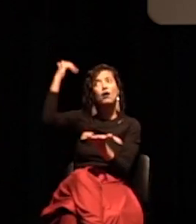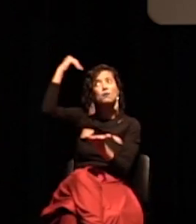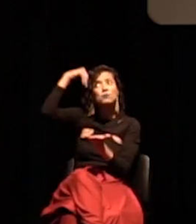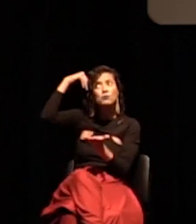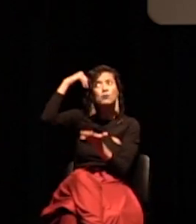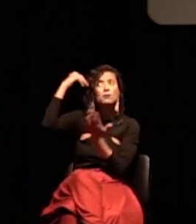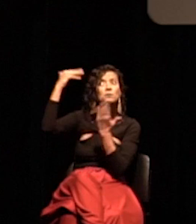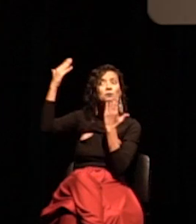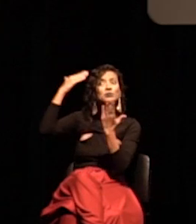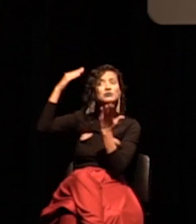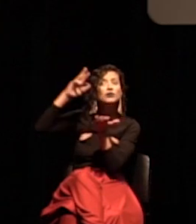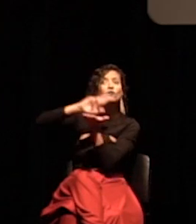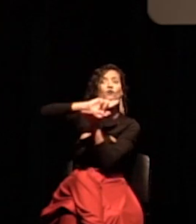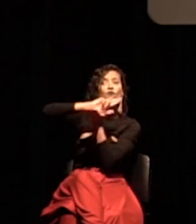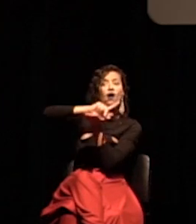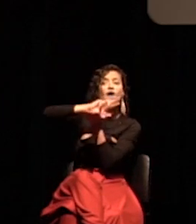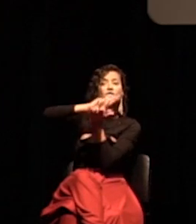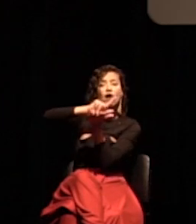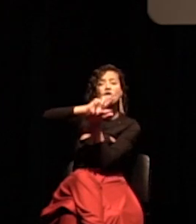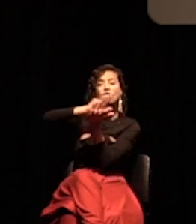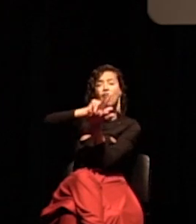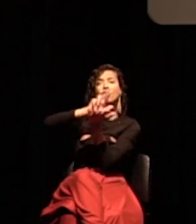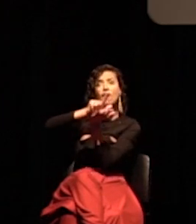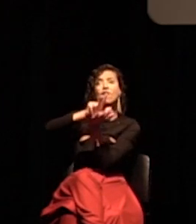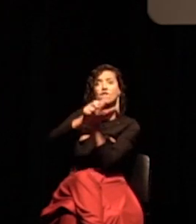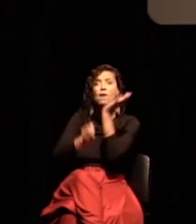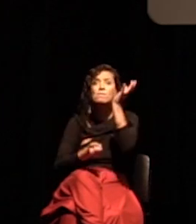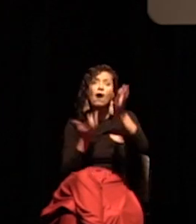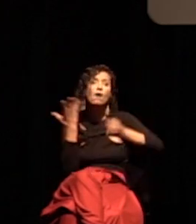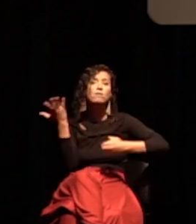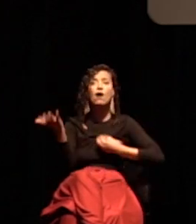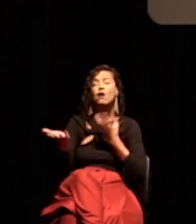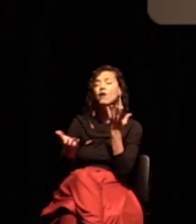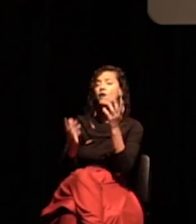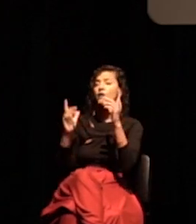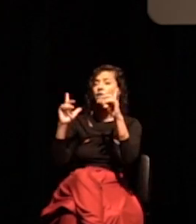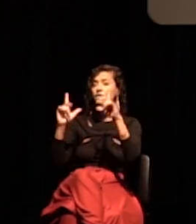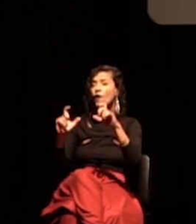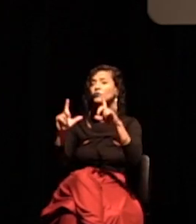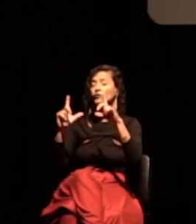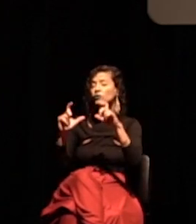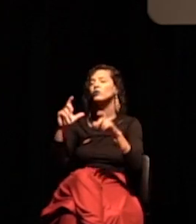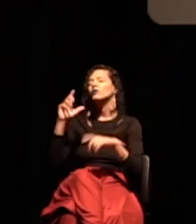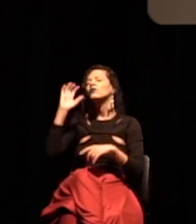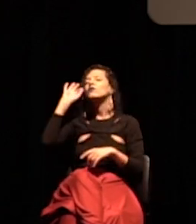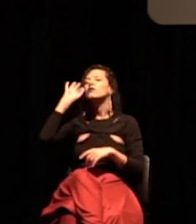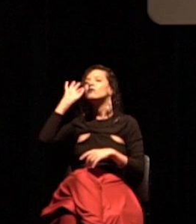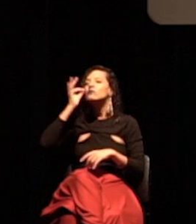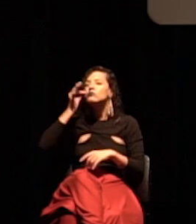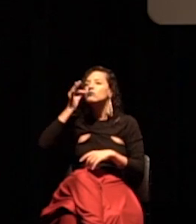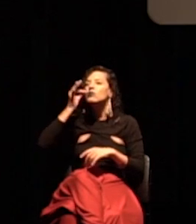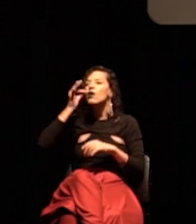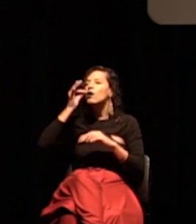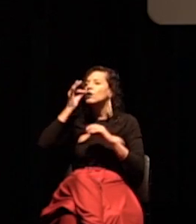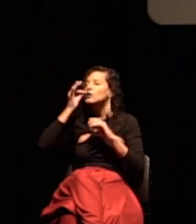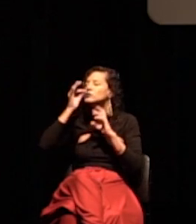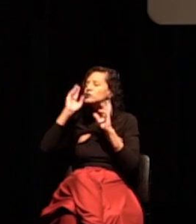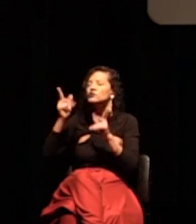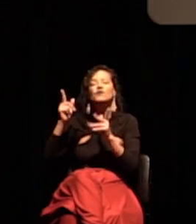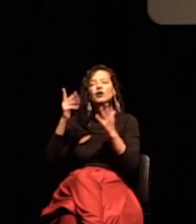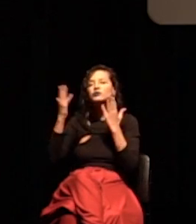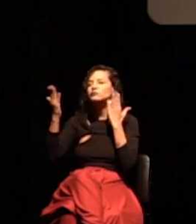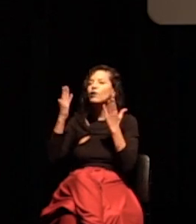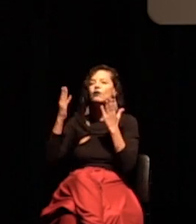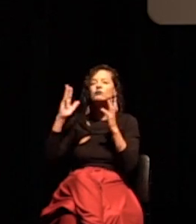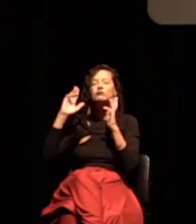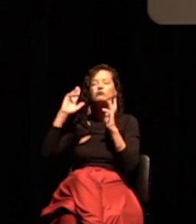que, nesta hora, se conjugam, se apresentam, e que, no segundo seguinte, já são outros. E eles estão ali